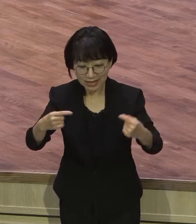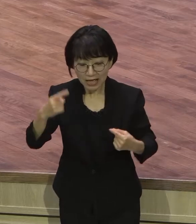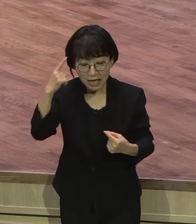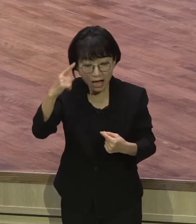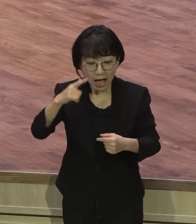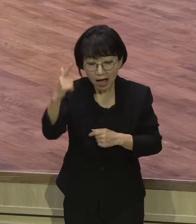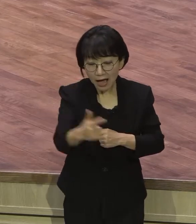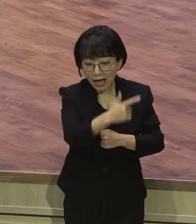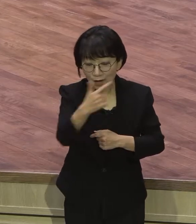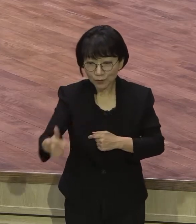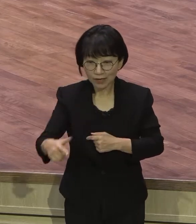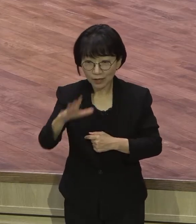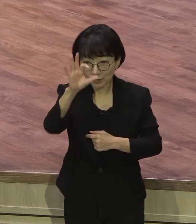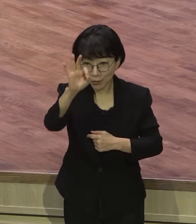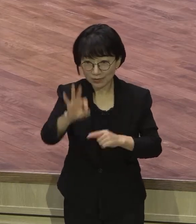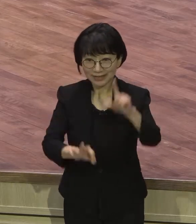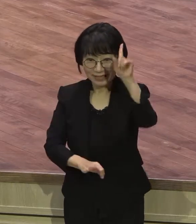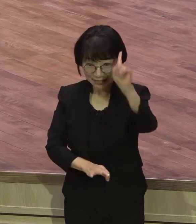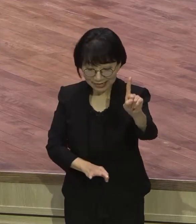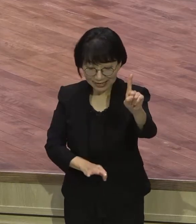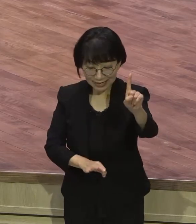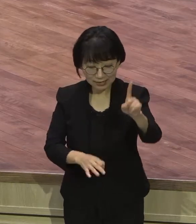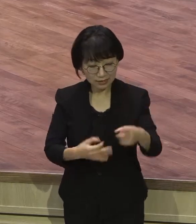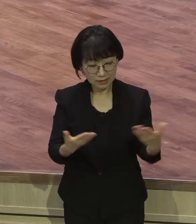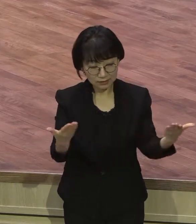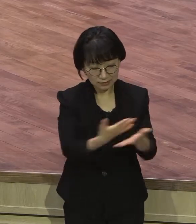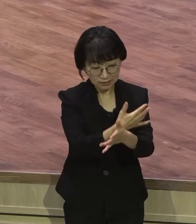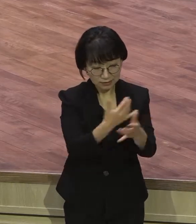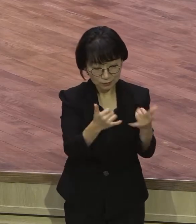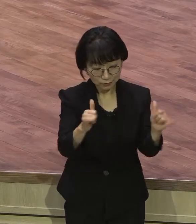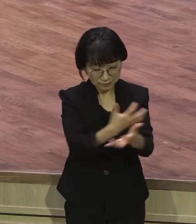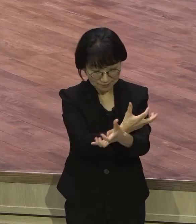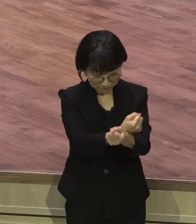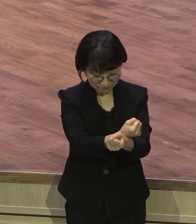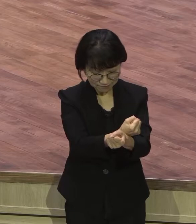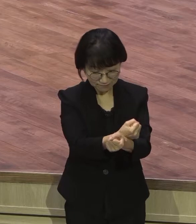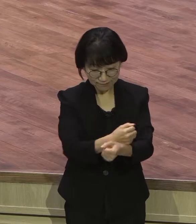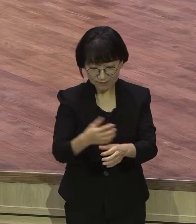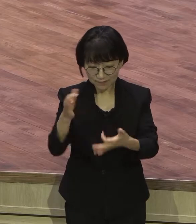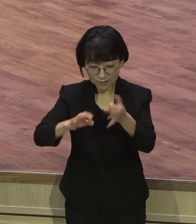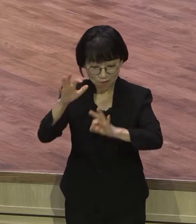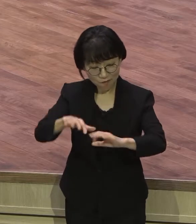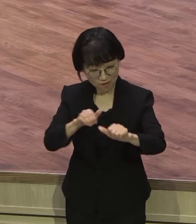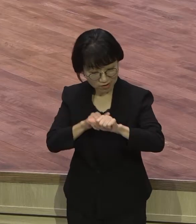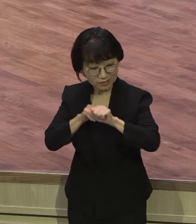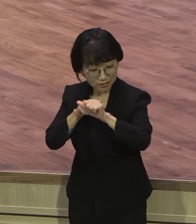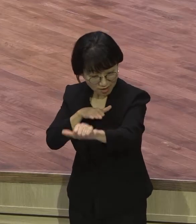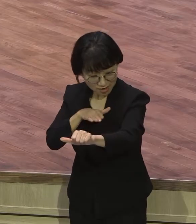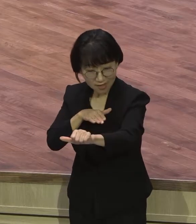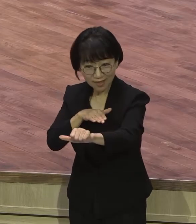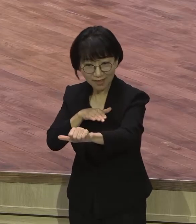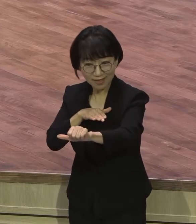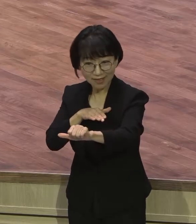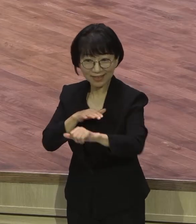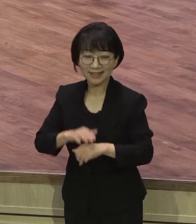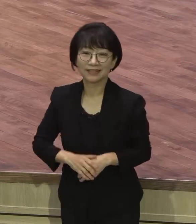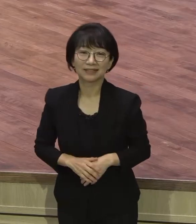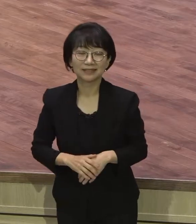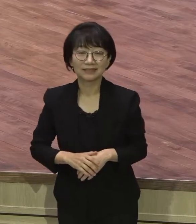그가 하루 한 데나라온씩 품꾼들과 약속하여 포도원에 들여보내고